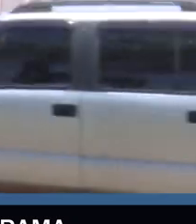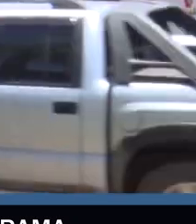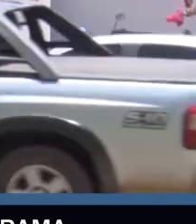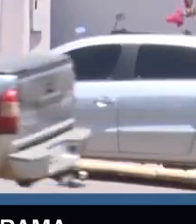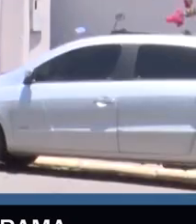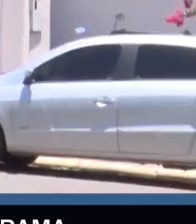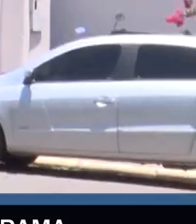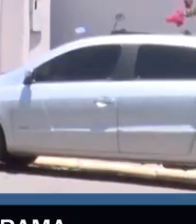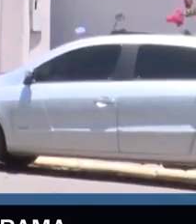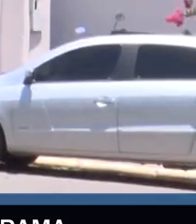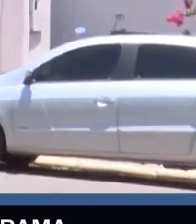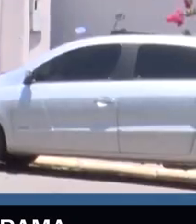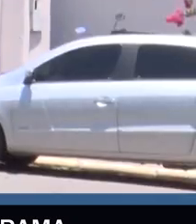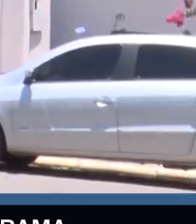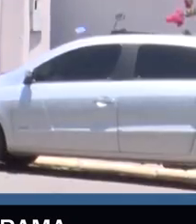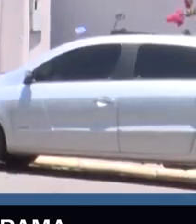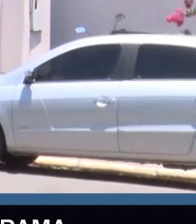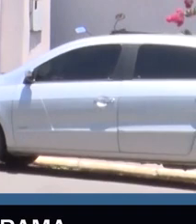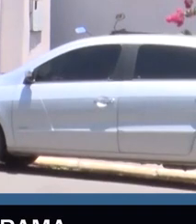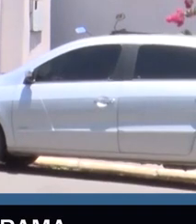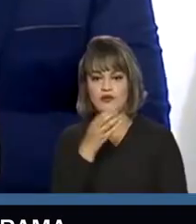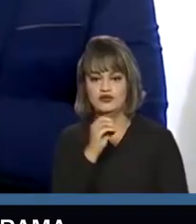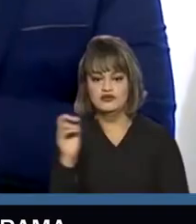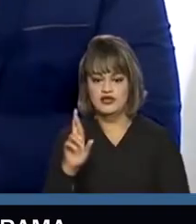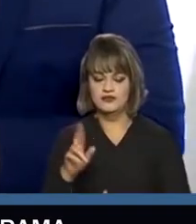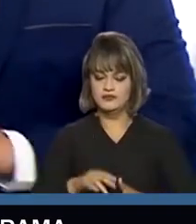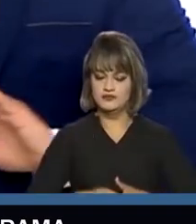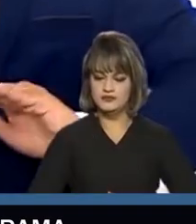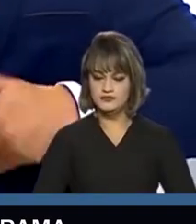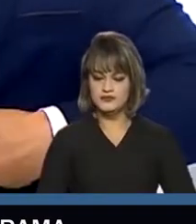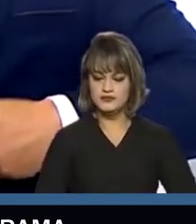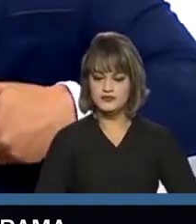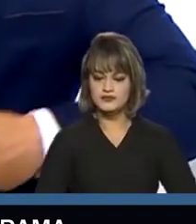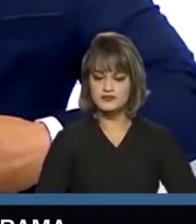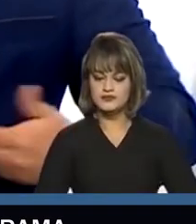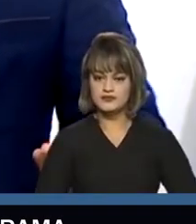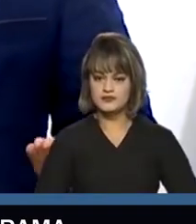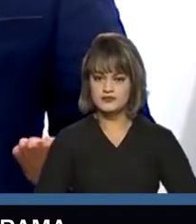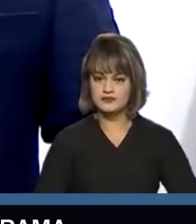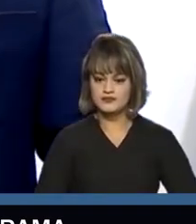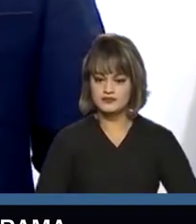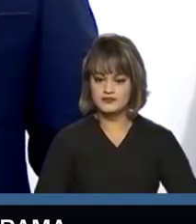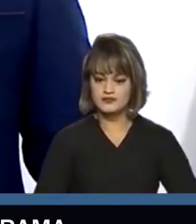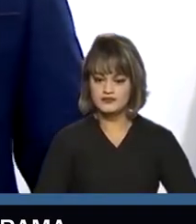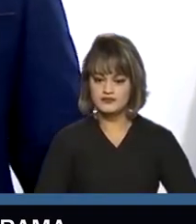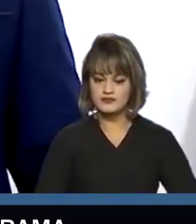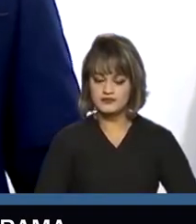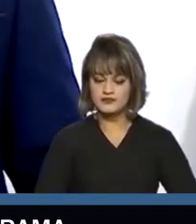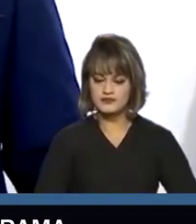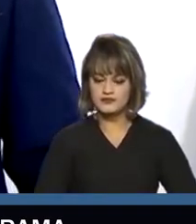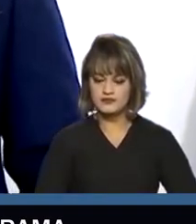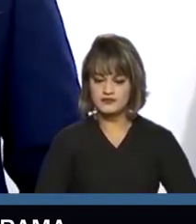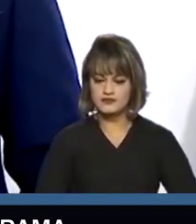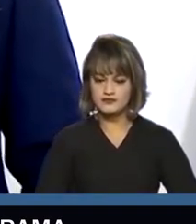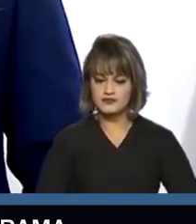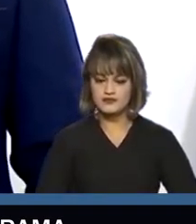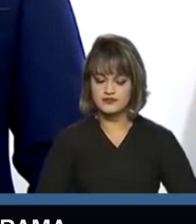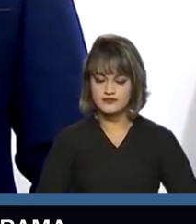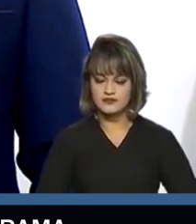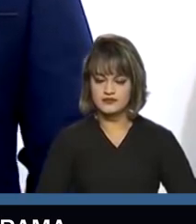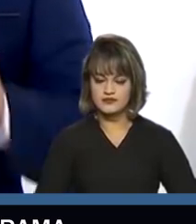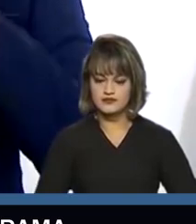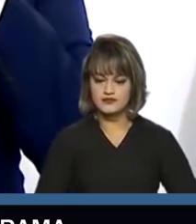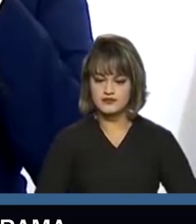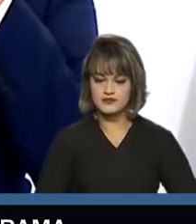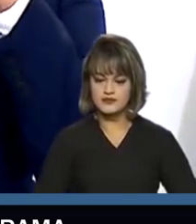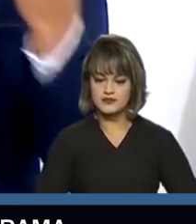atualmente r$ 105 e a fome não é silenciosa ela grita e